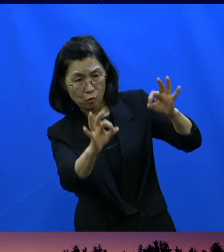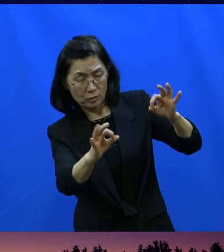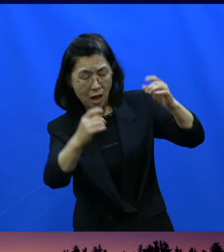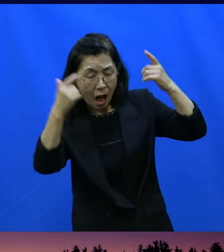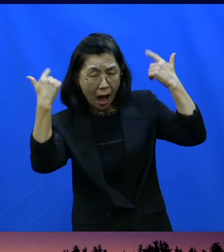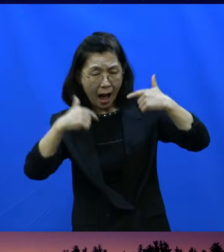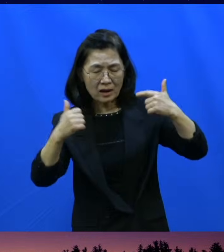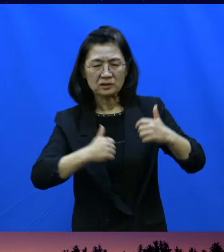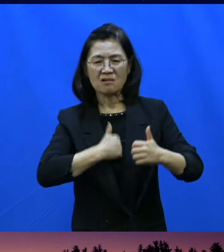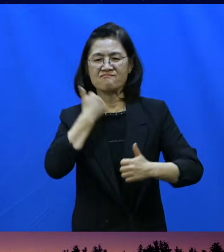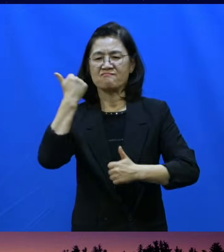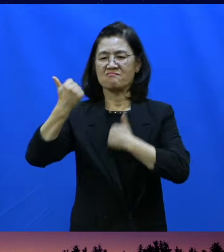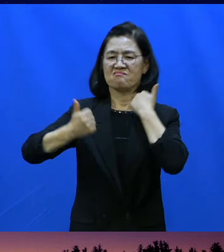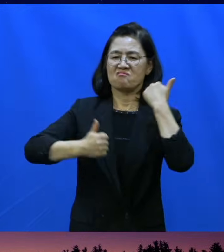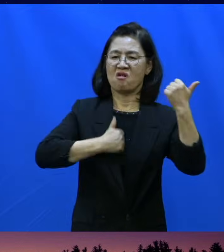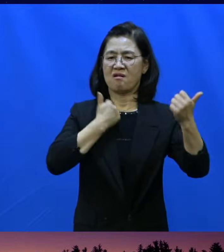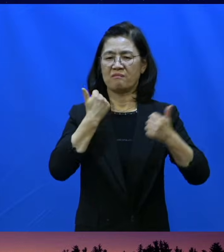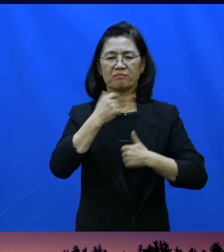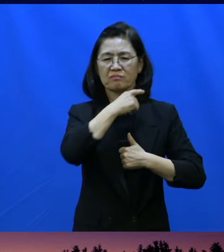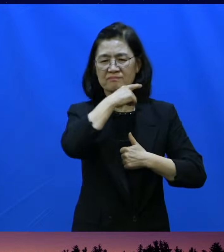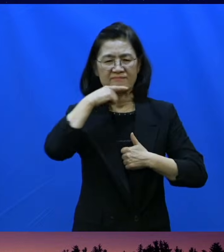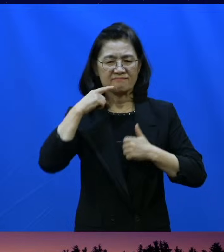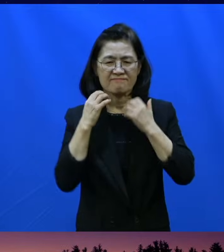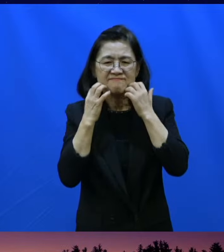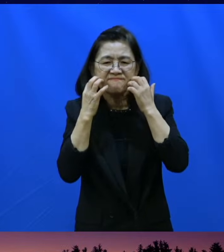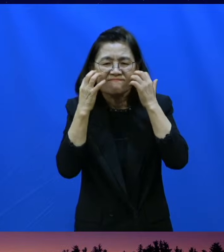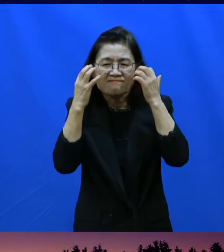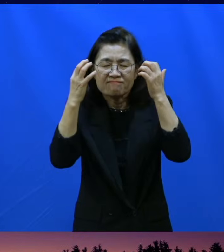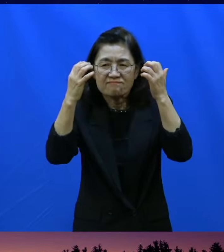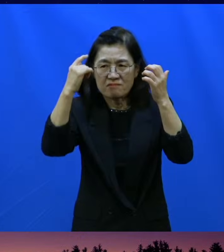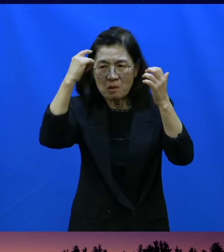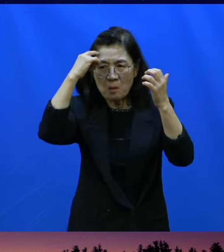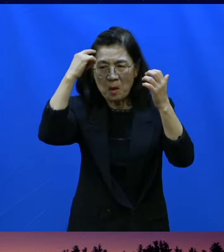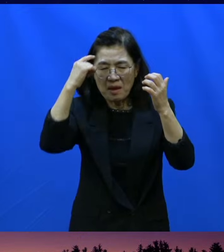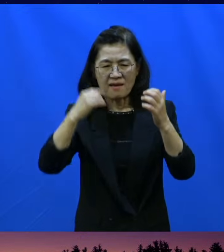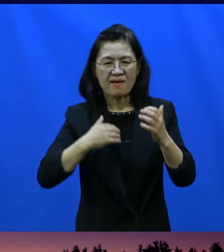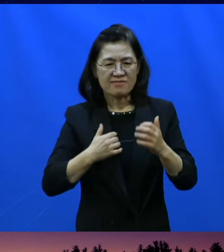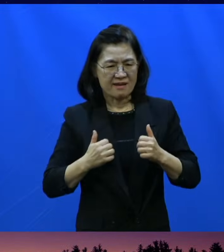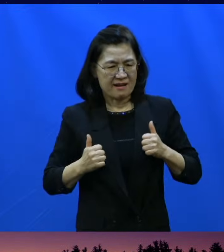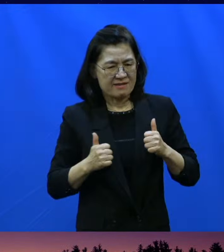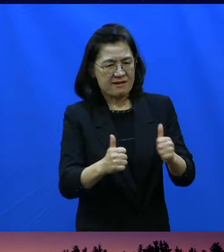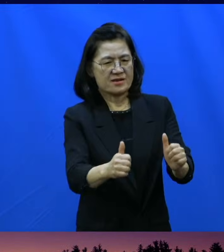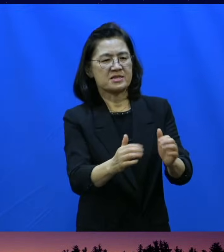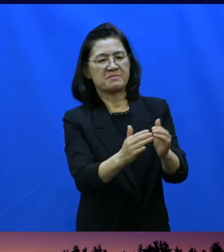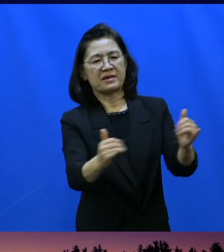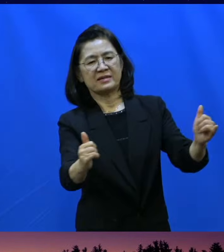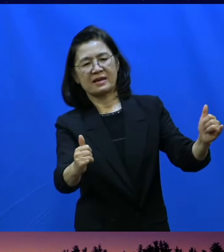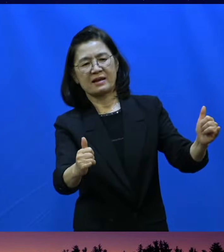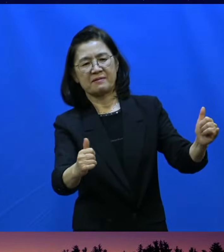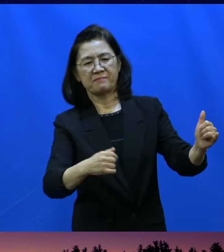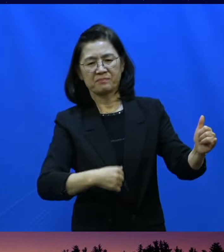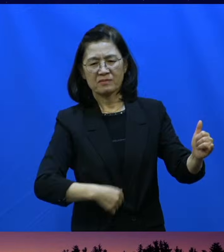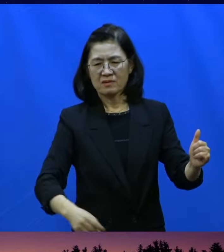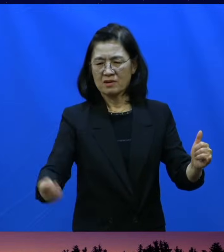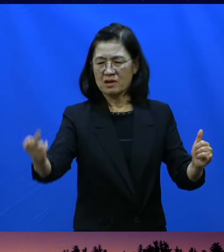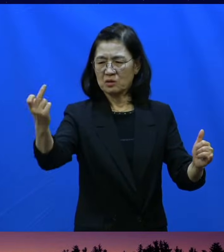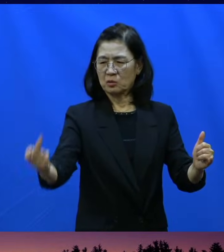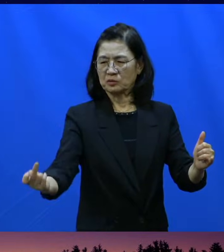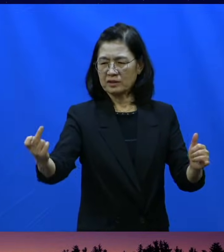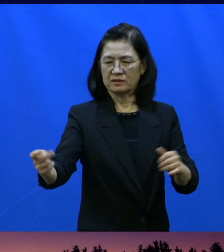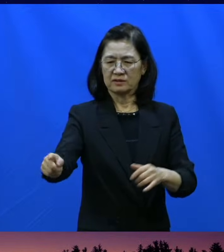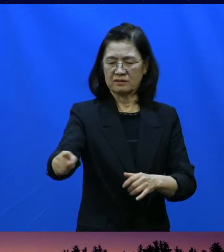얼굴이 불그락불그락해요. 자기 의로 가득 차 있어. 이 동생은 인간도 아니야.